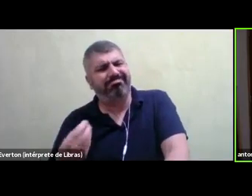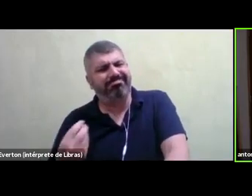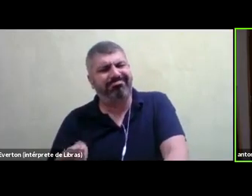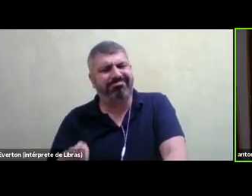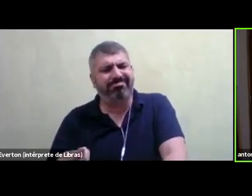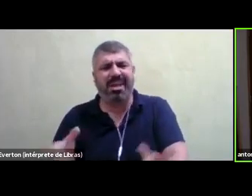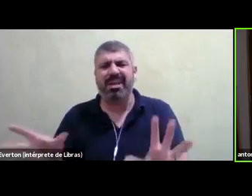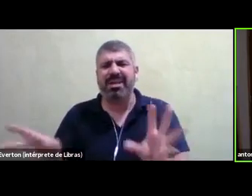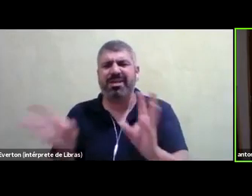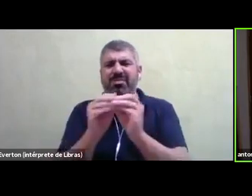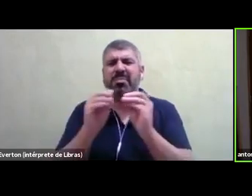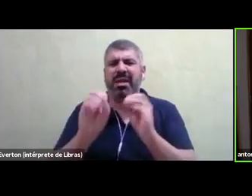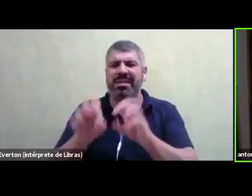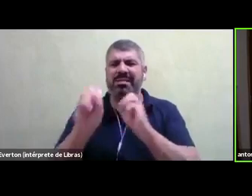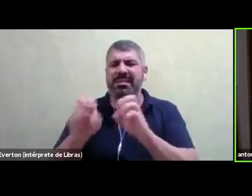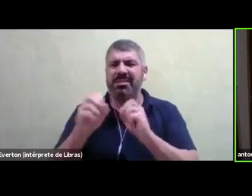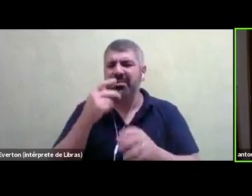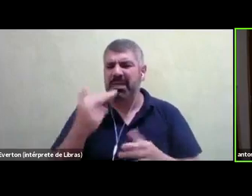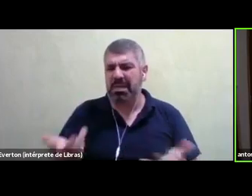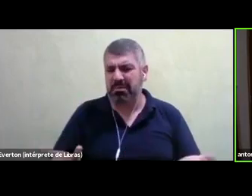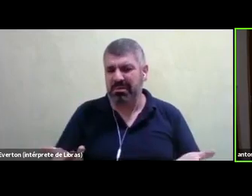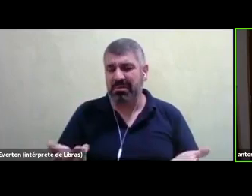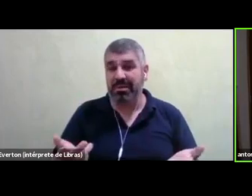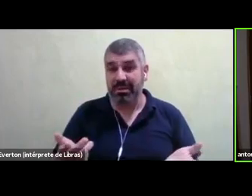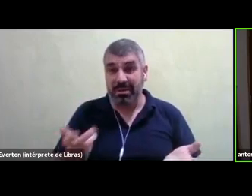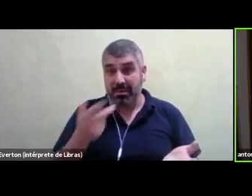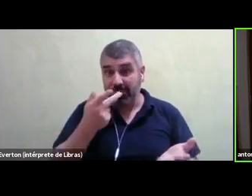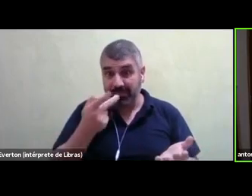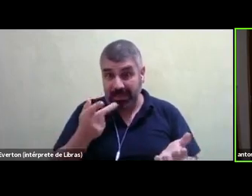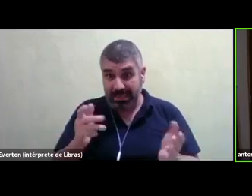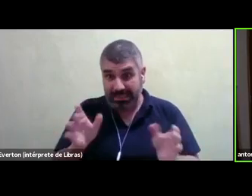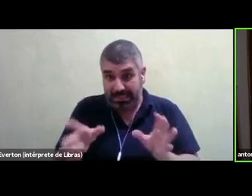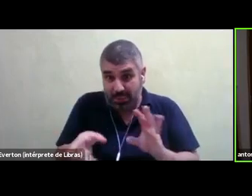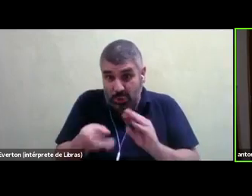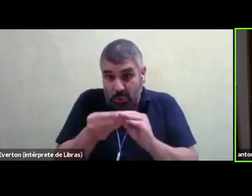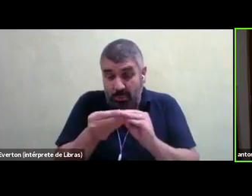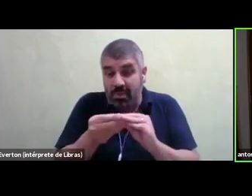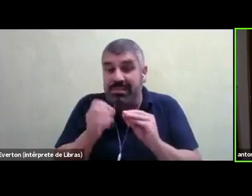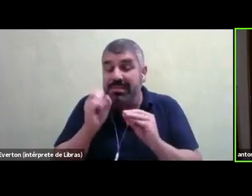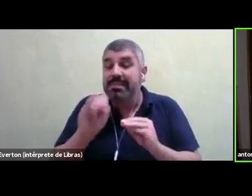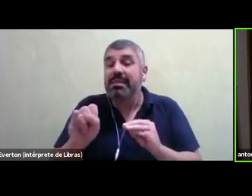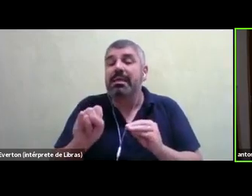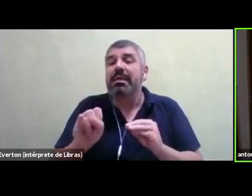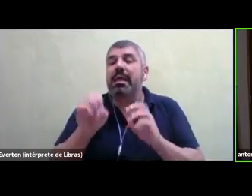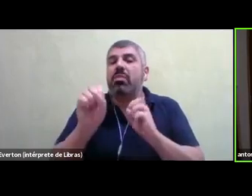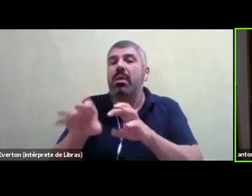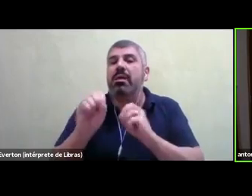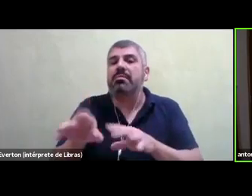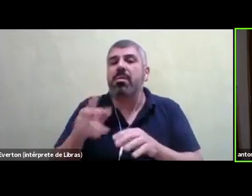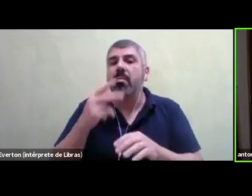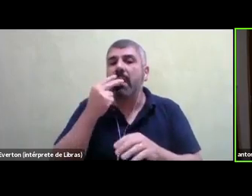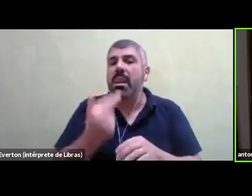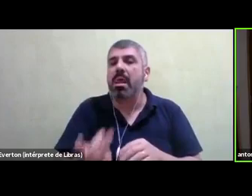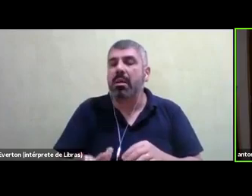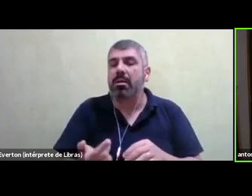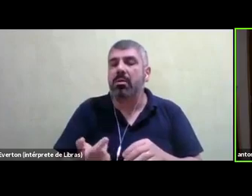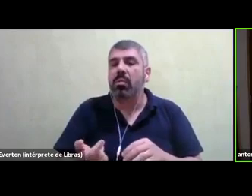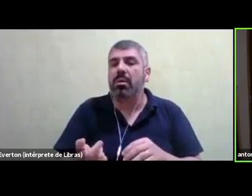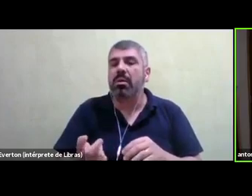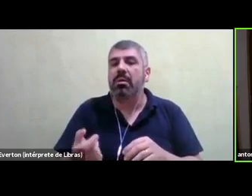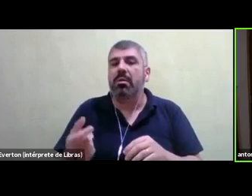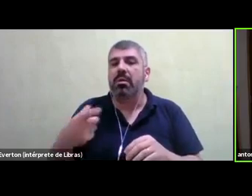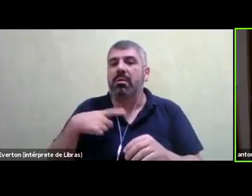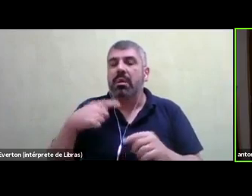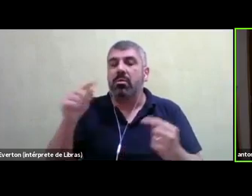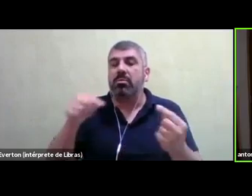falar algo para finalizar minha fala aqui, que se a educação bilíngue ela tiver como único objetivo o ensino